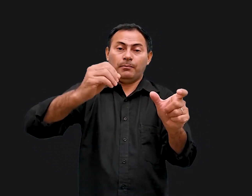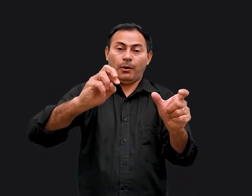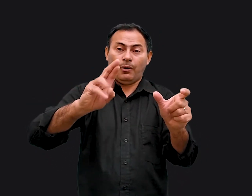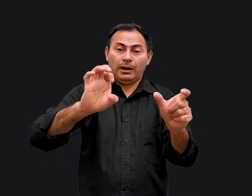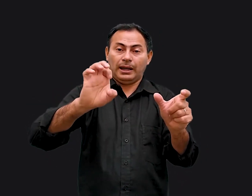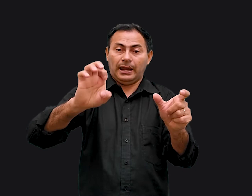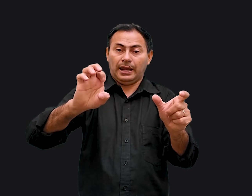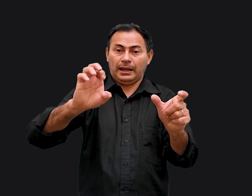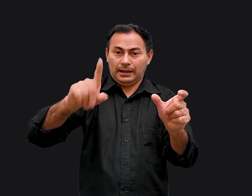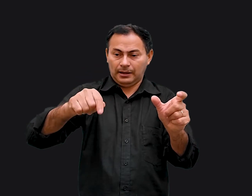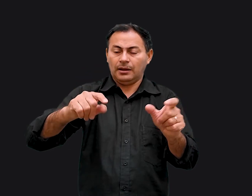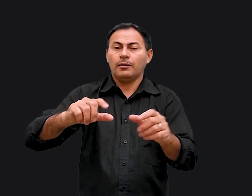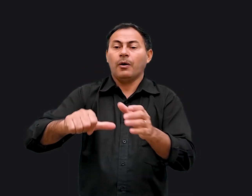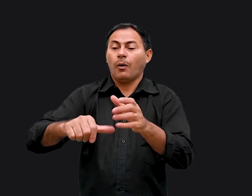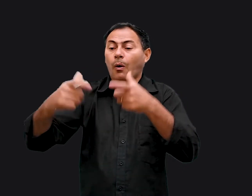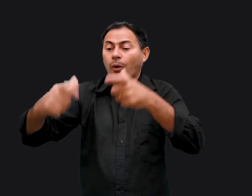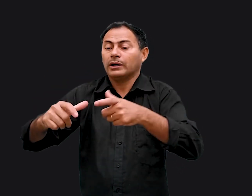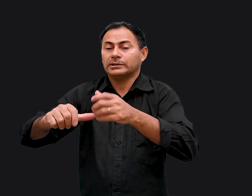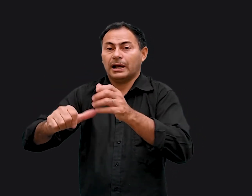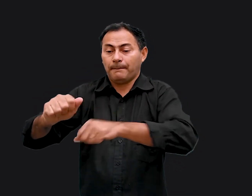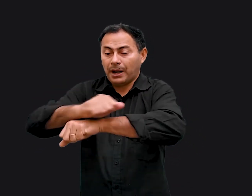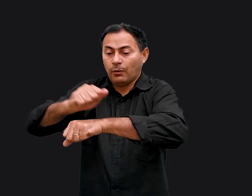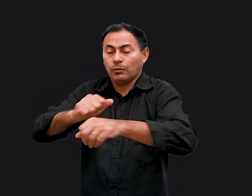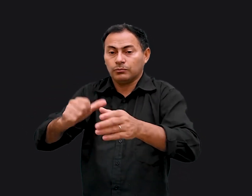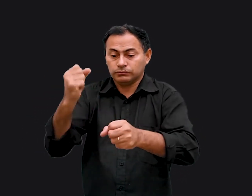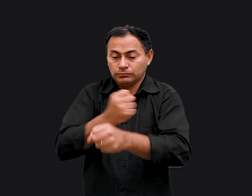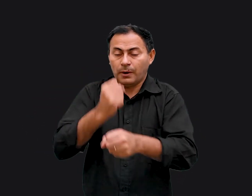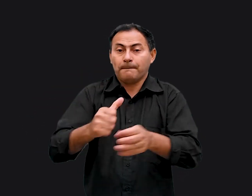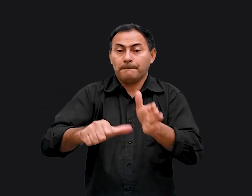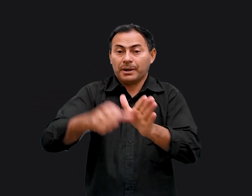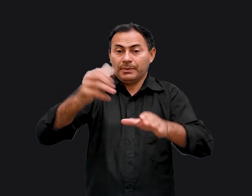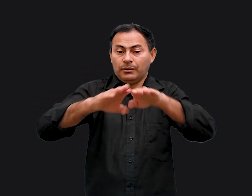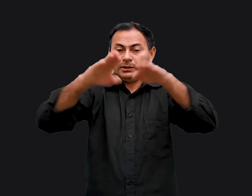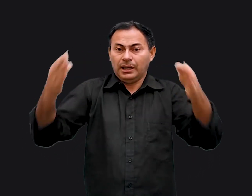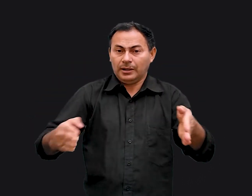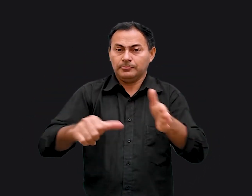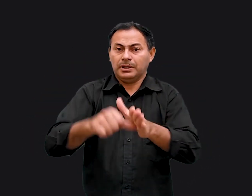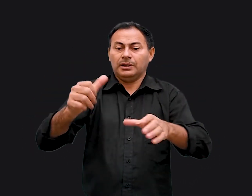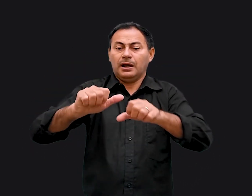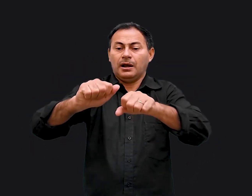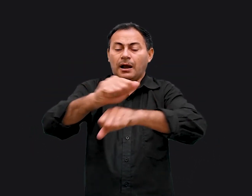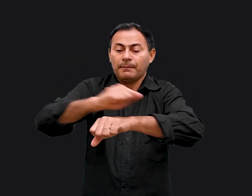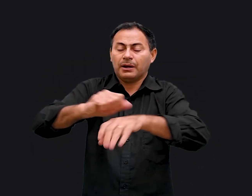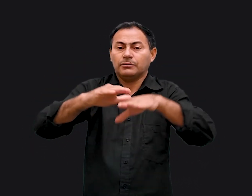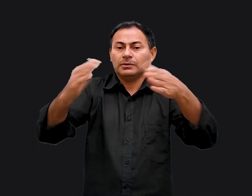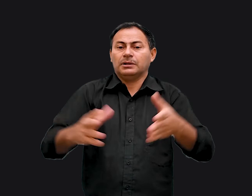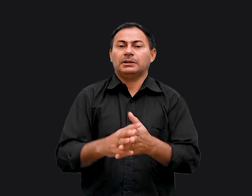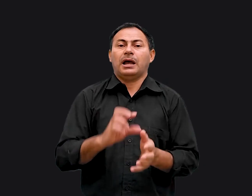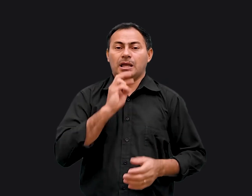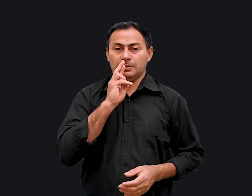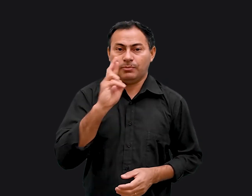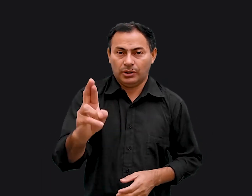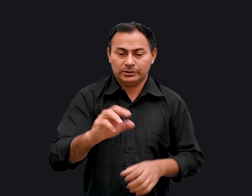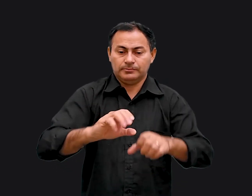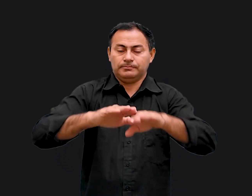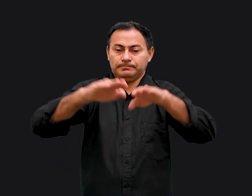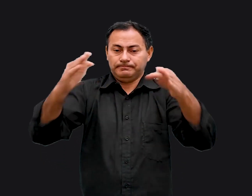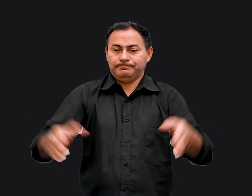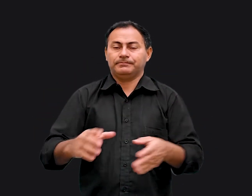Abraão construiu seu primeiro altar, quer dizer. Costumo chamar esse primeiro altar de Abraão de altar da resposta, porque